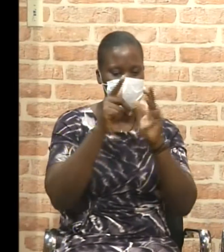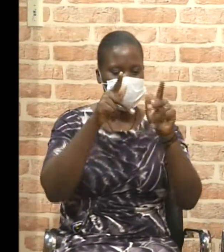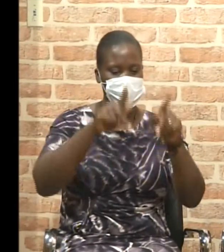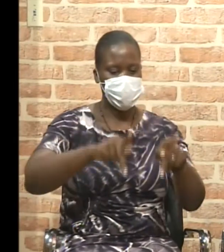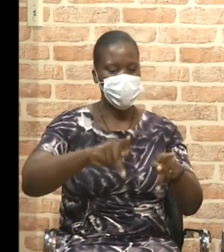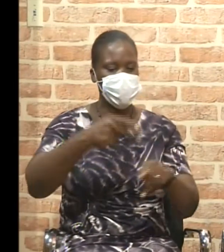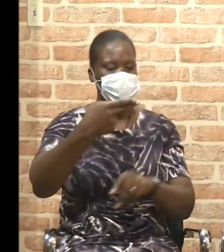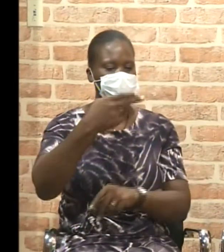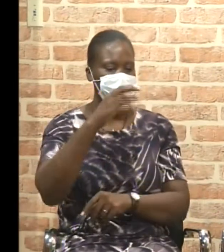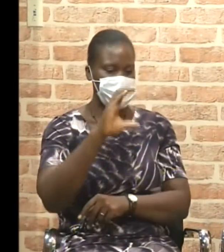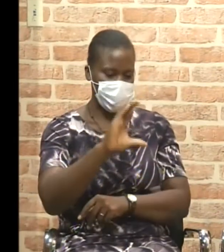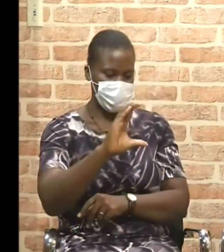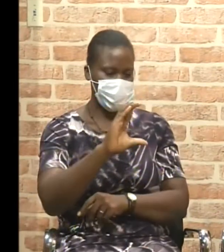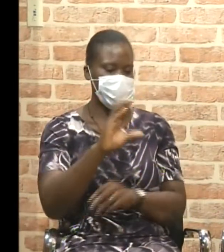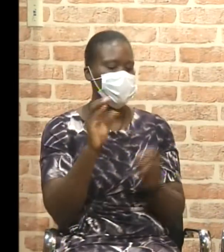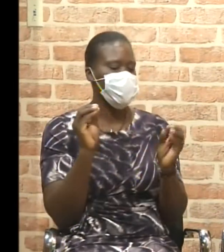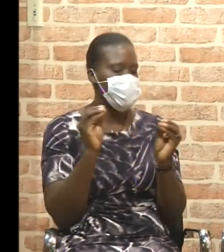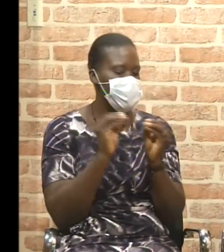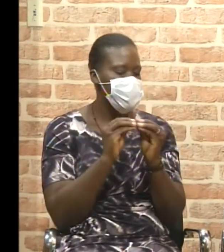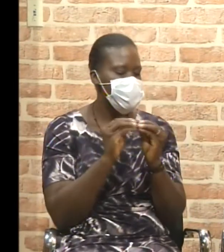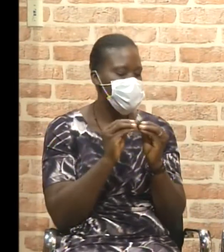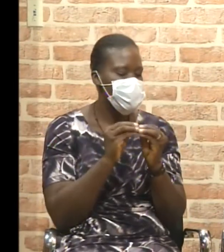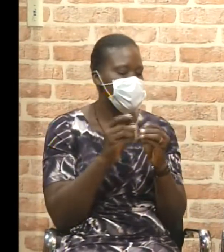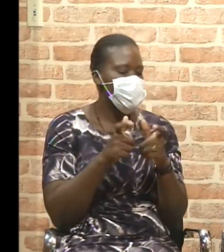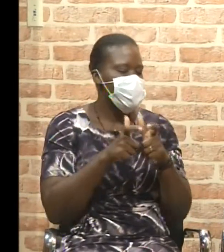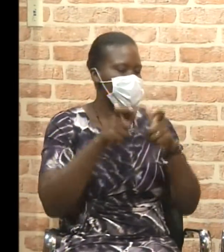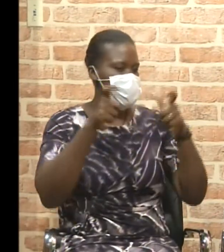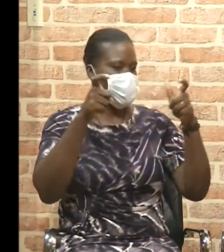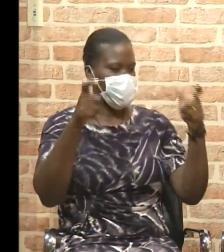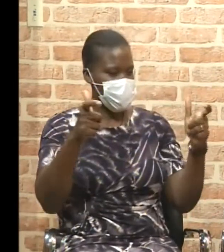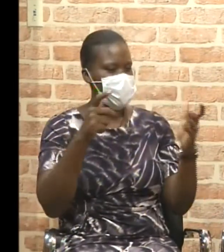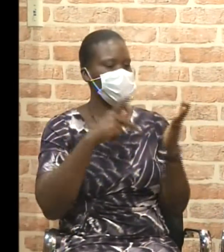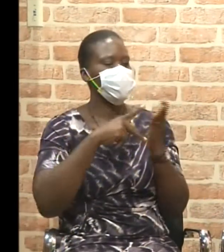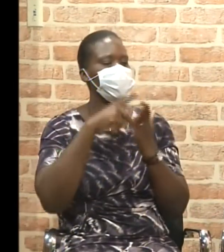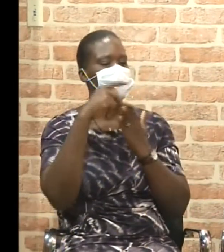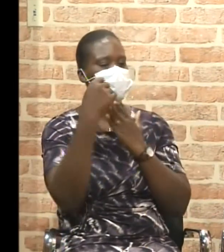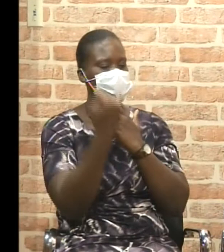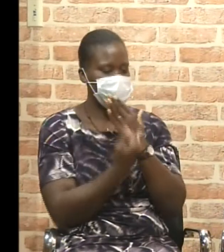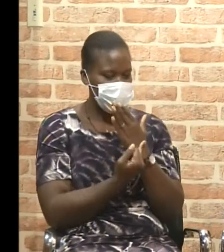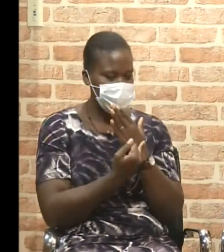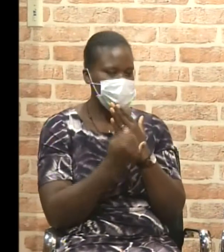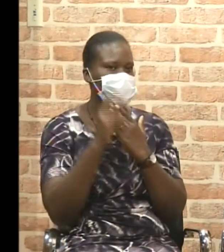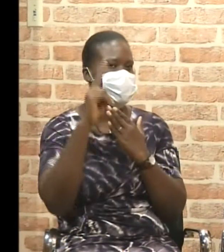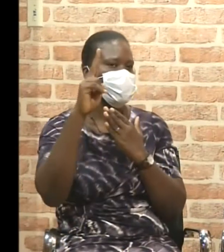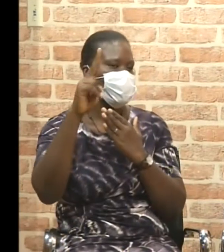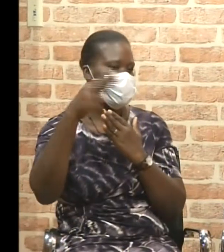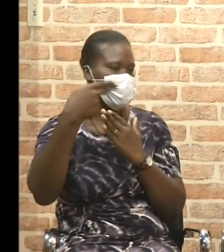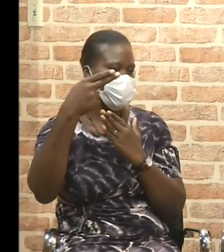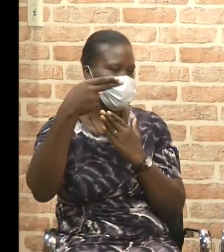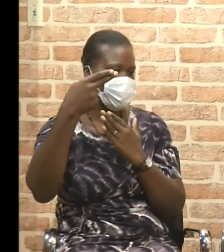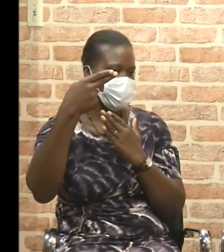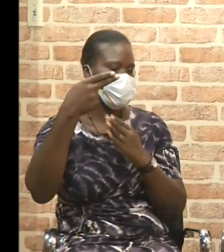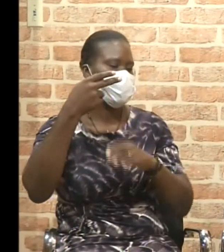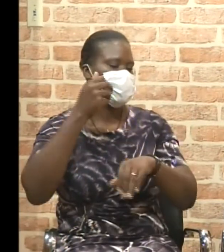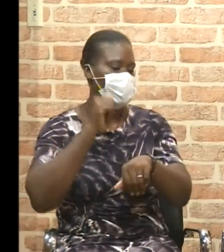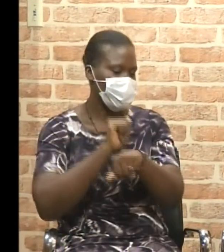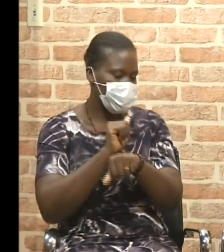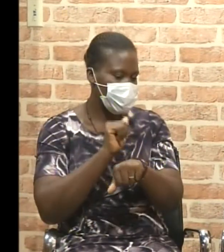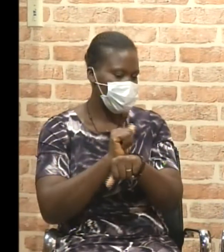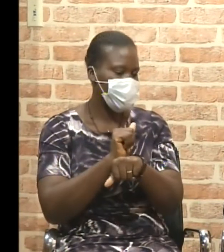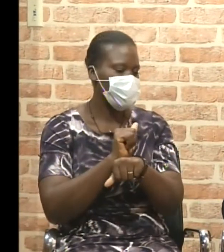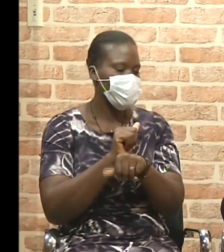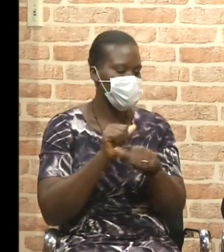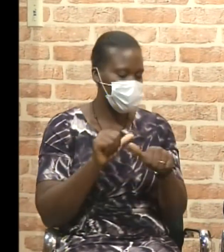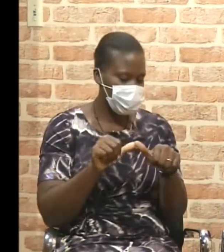handicapés. Maintenant, c'est le plus gros projet. Et ensuite, le deuxième travail que nous avons assuré que pour nous